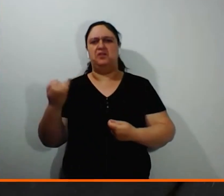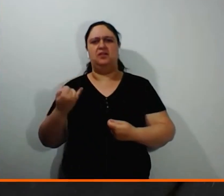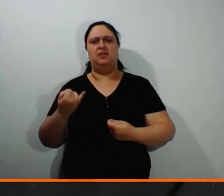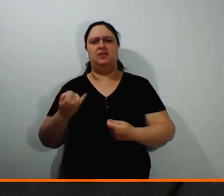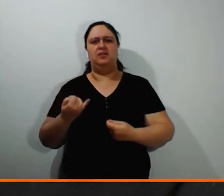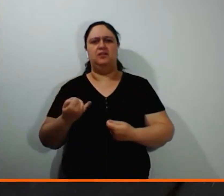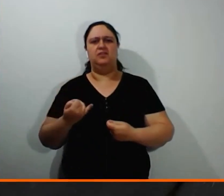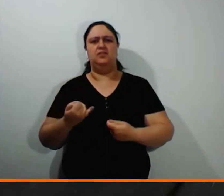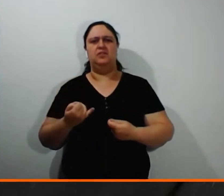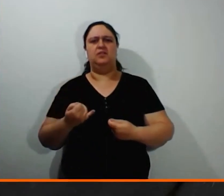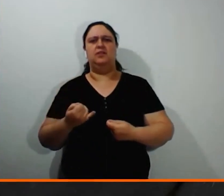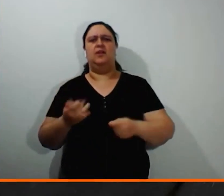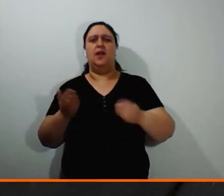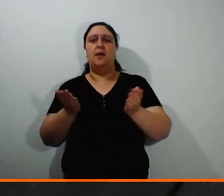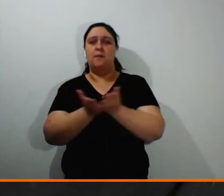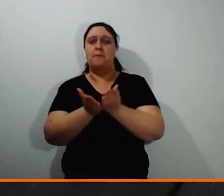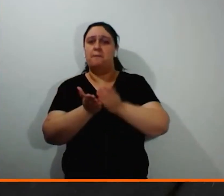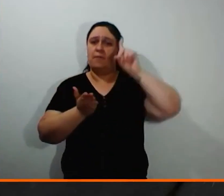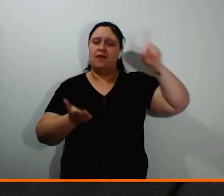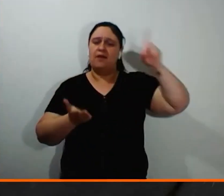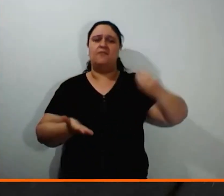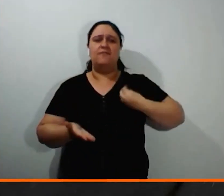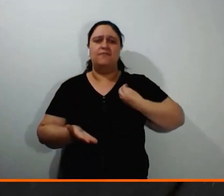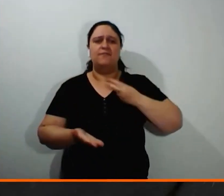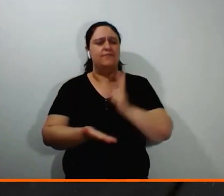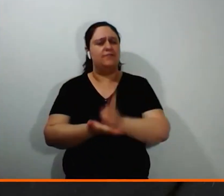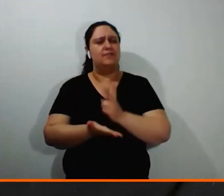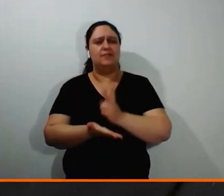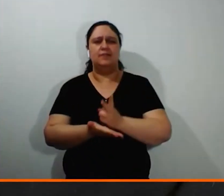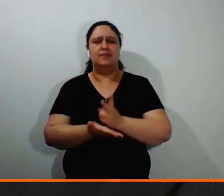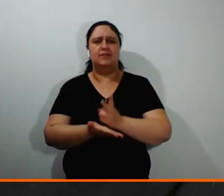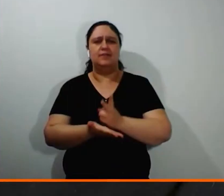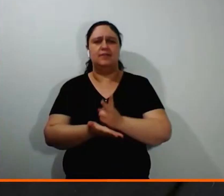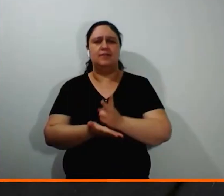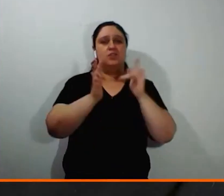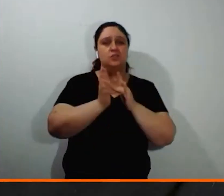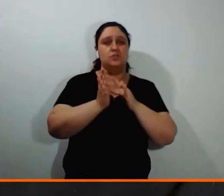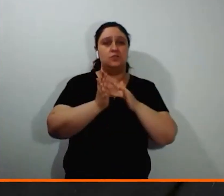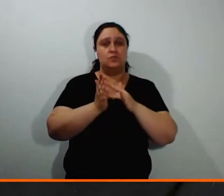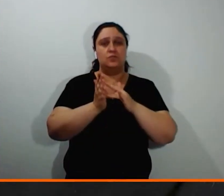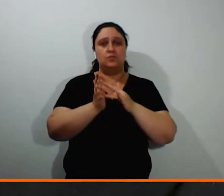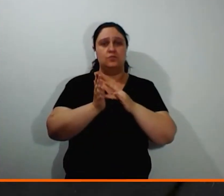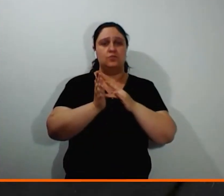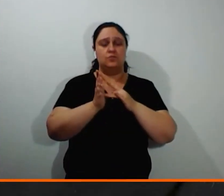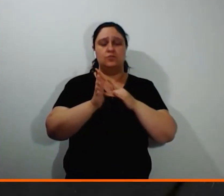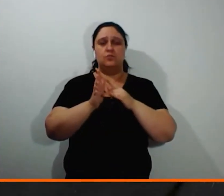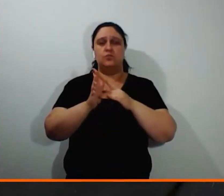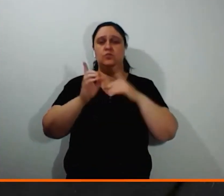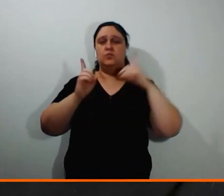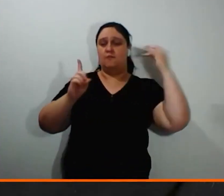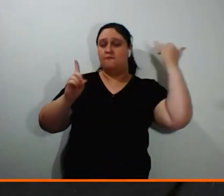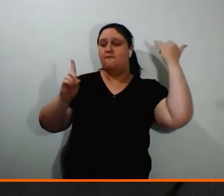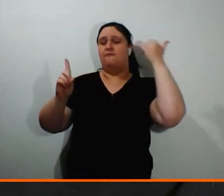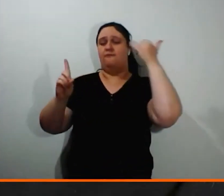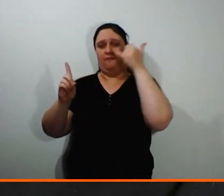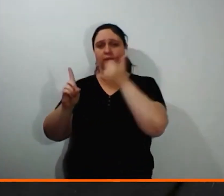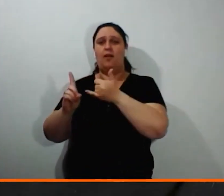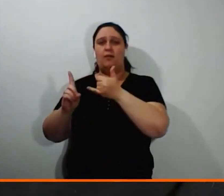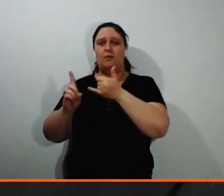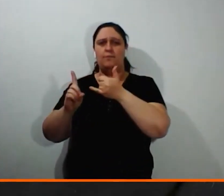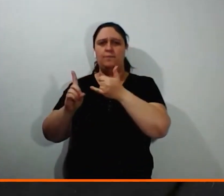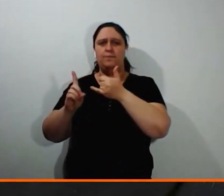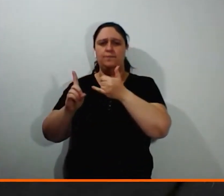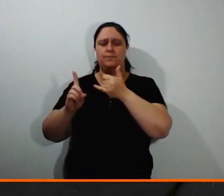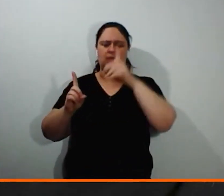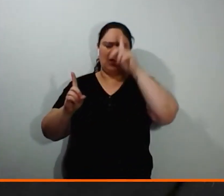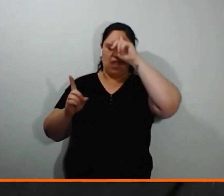Jesus, aproximando-se, falou-lhes, dizendo, toda a autoridade me foi dada no céu